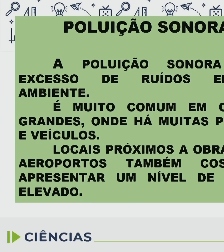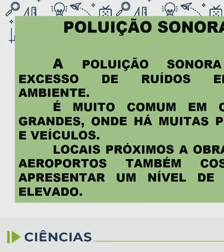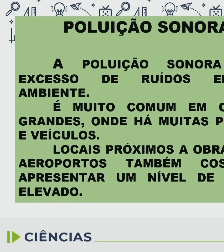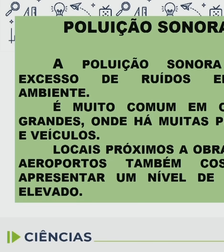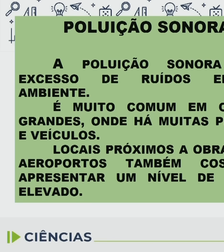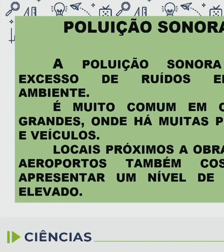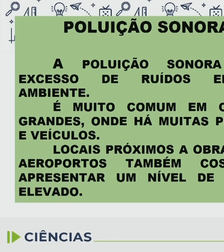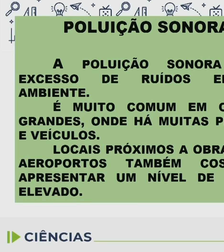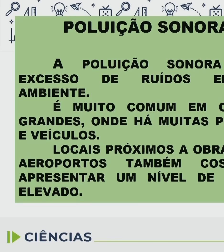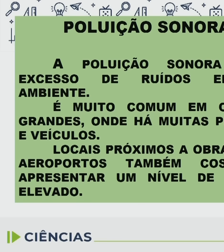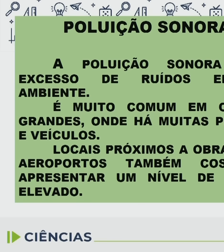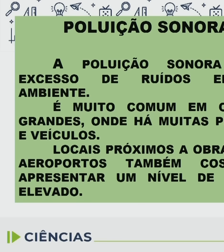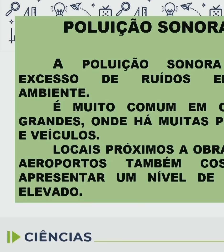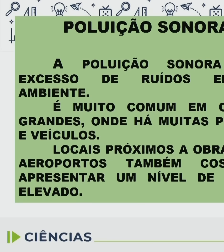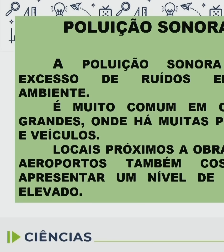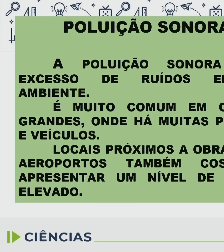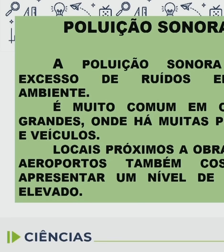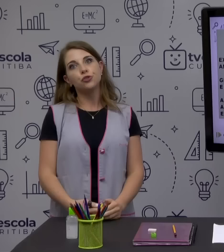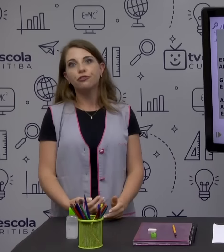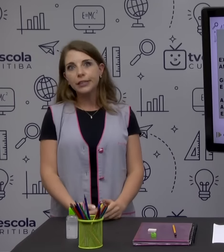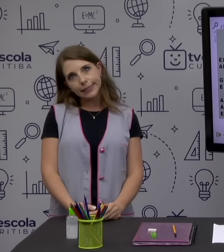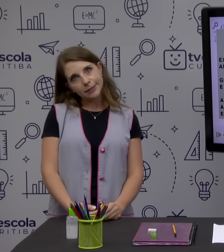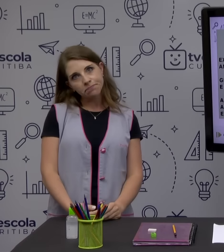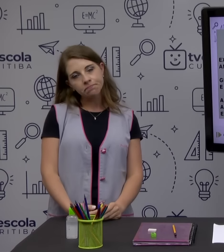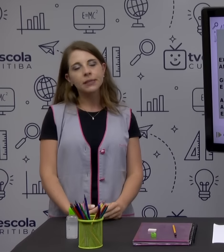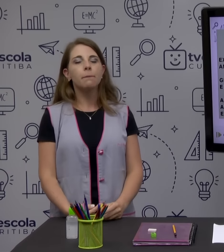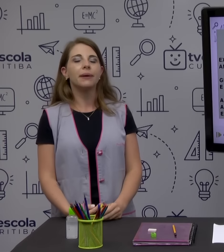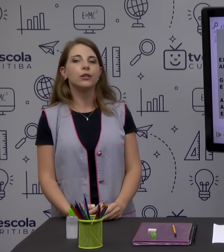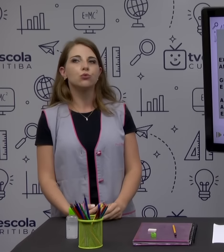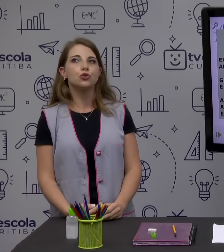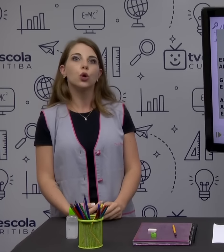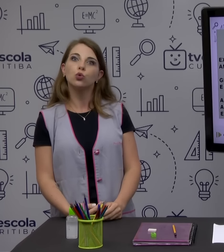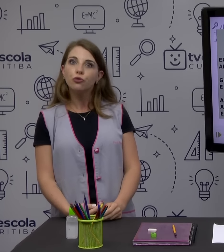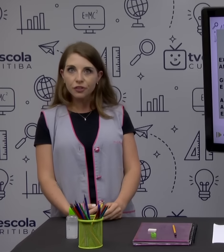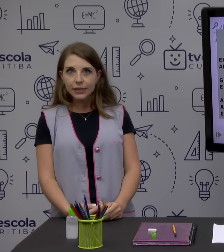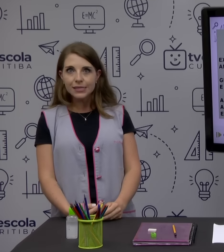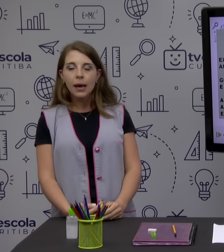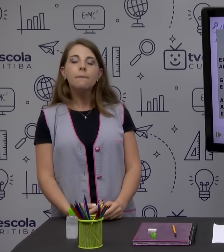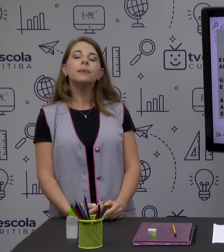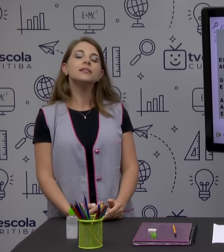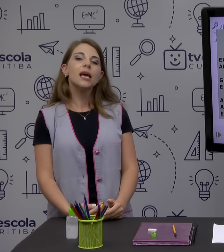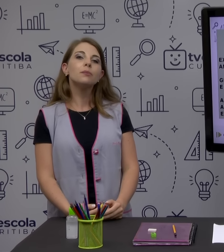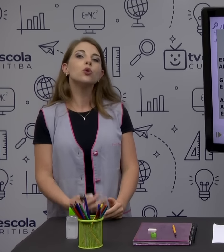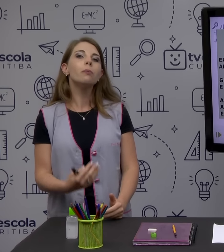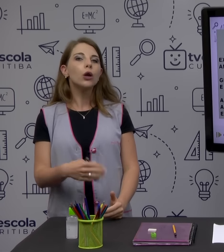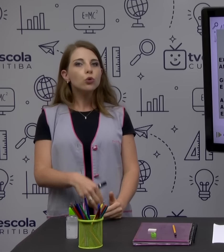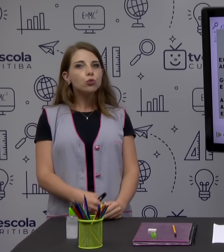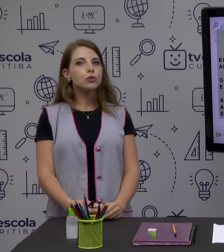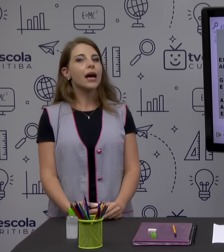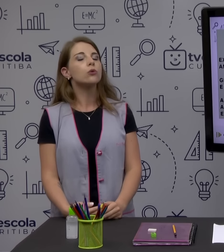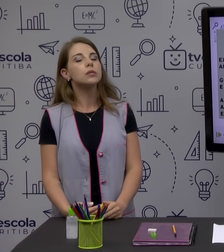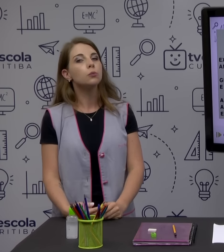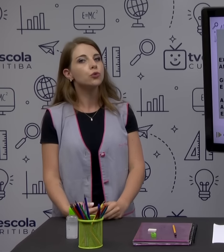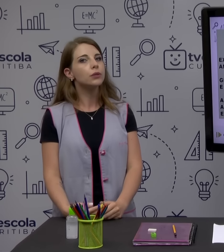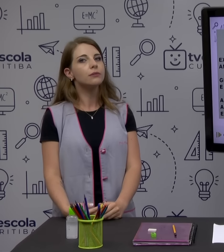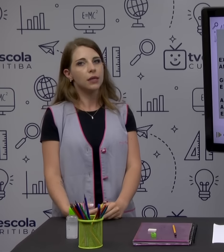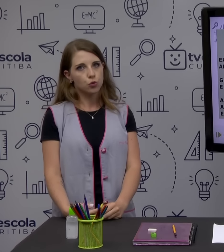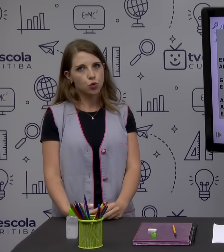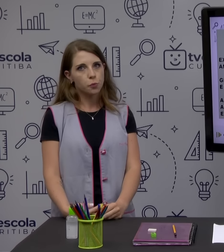da cidade. Quem mora perto de avenida, perto de rodovias, percebe que o barulho dos carros é muito intenso,